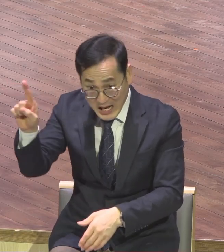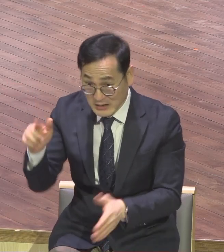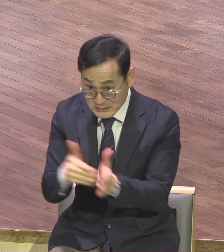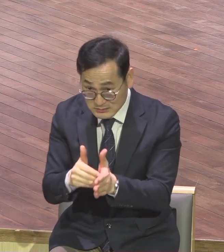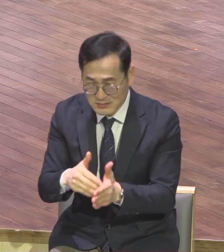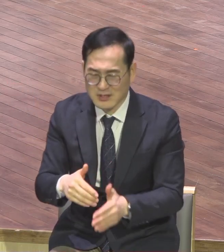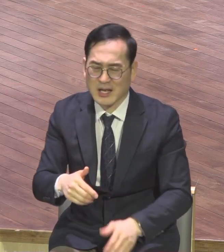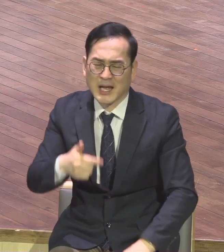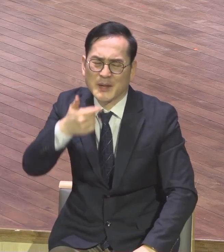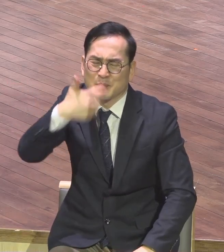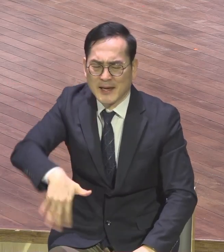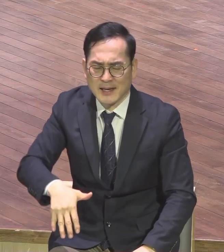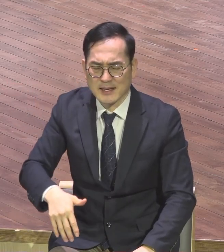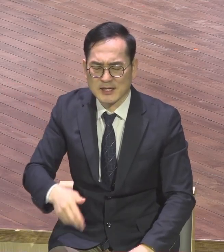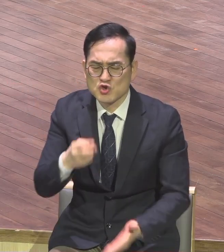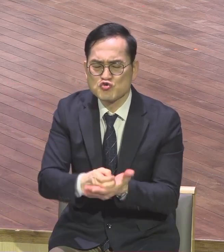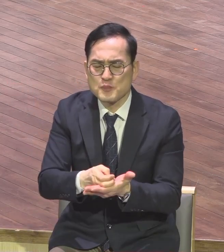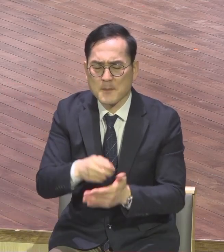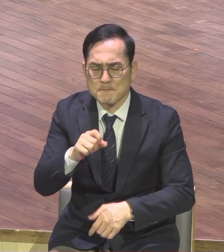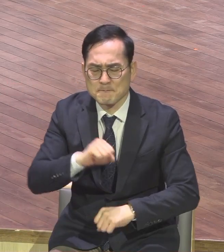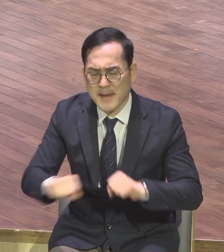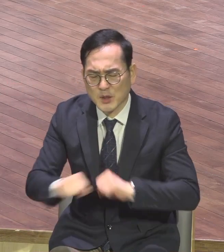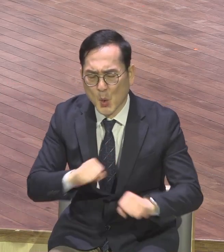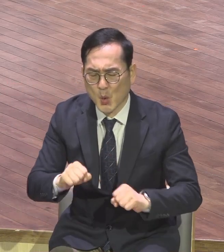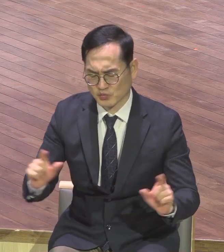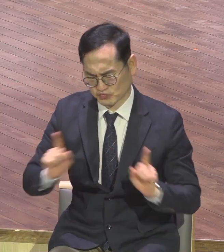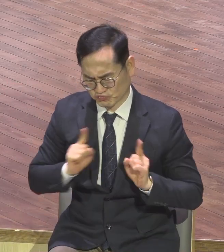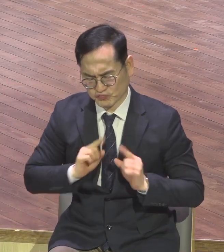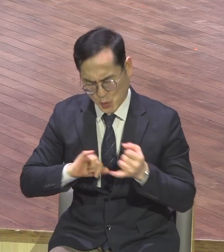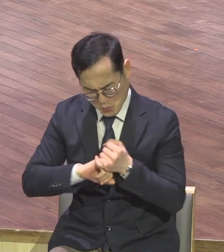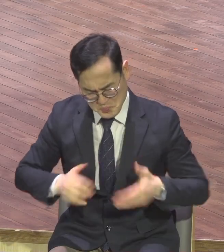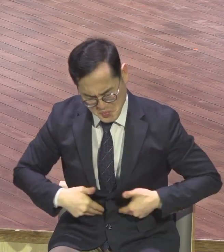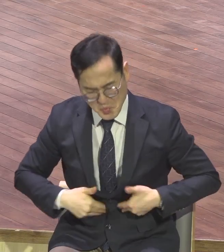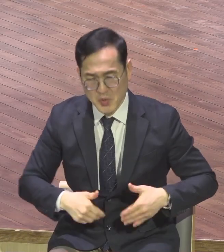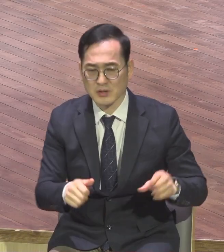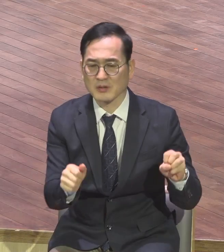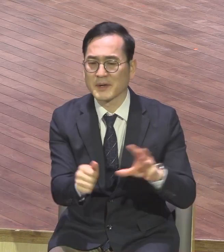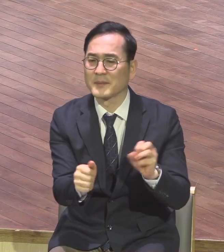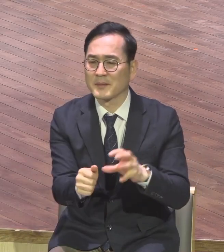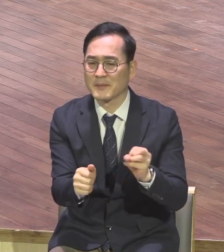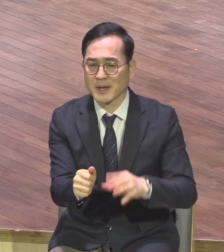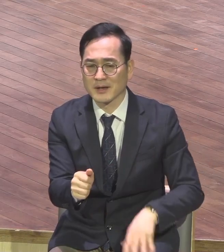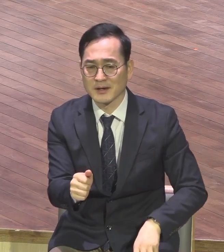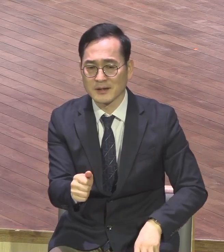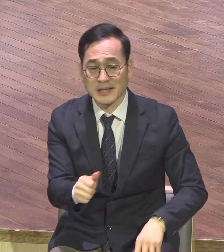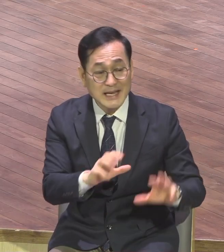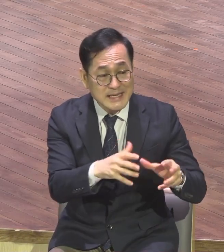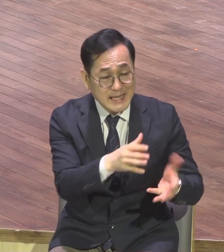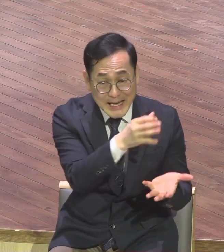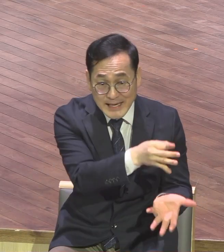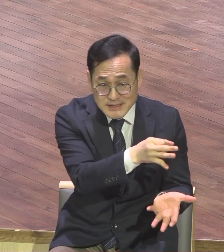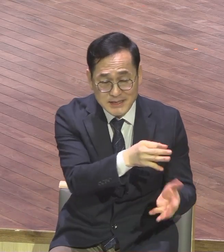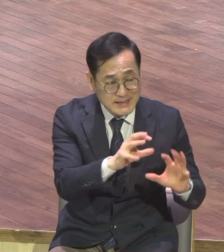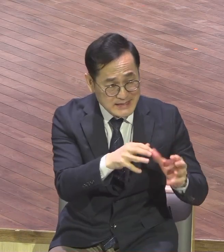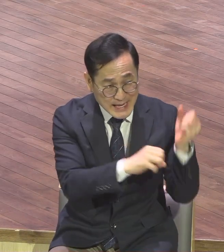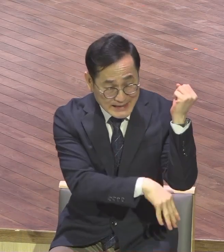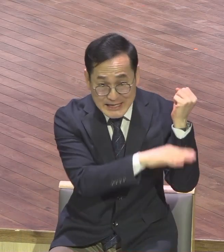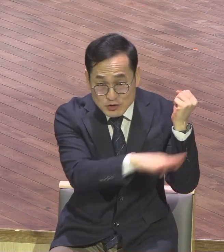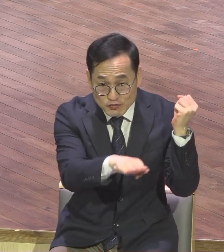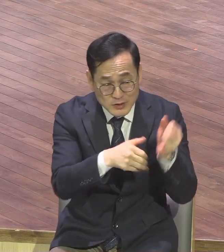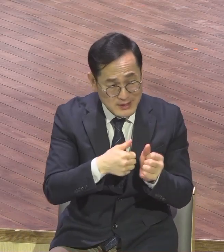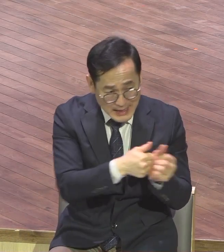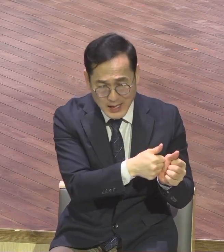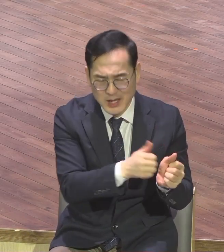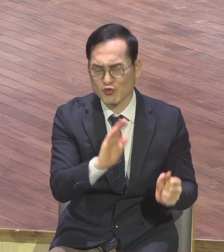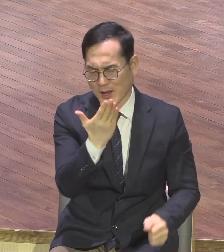유대 율법주의자들, 그리고 당시에 타락한 로마 문화에 물들어 세상가치 기준을 가지고 교회